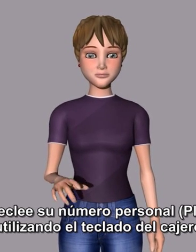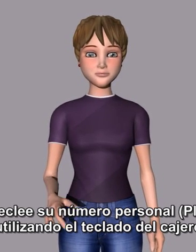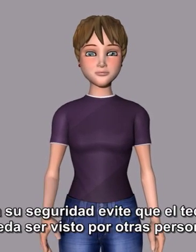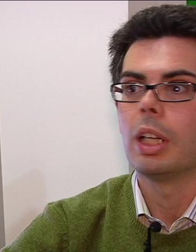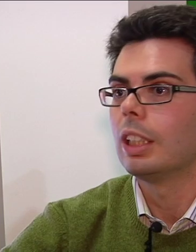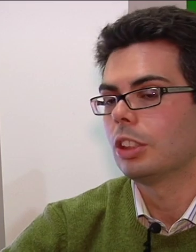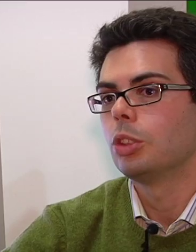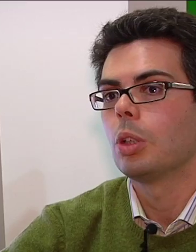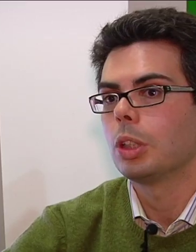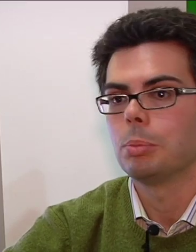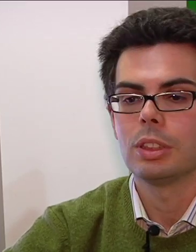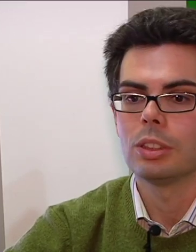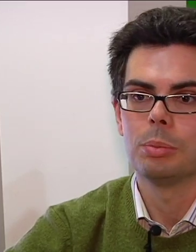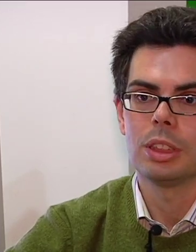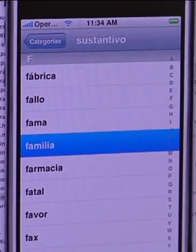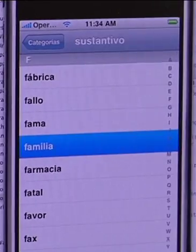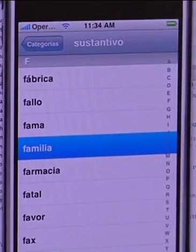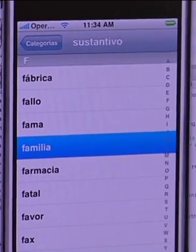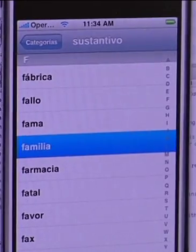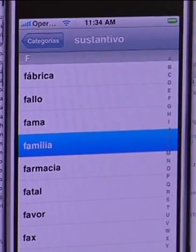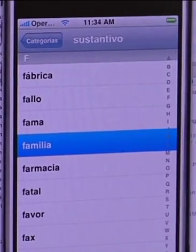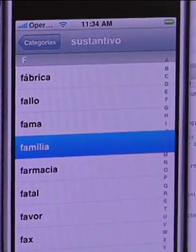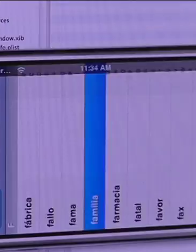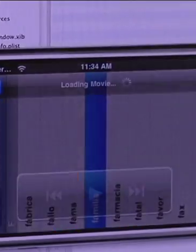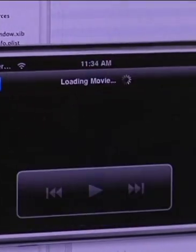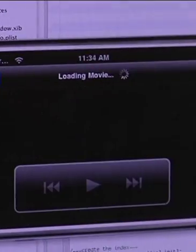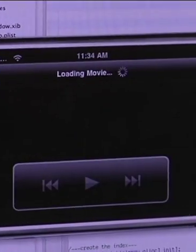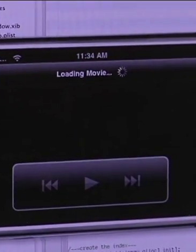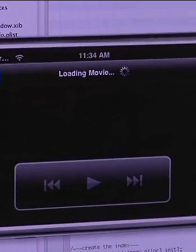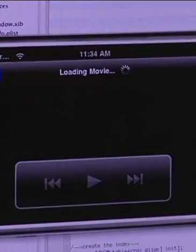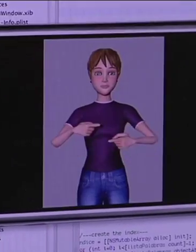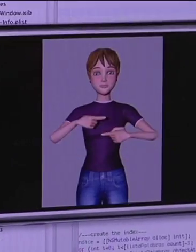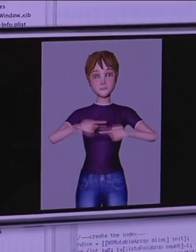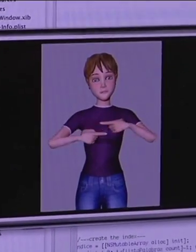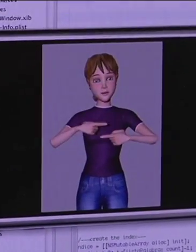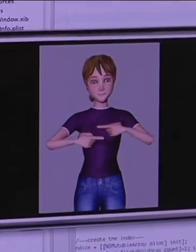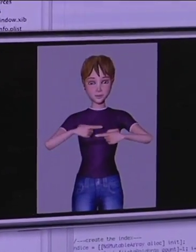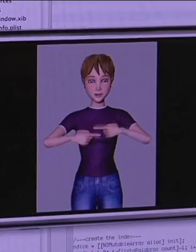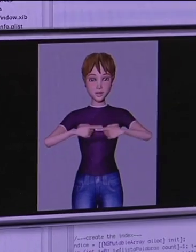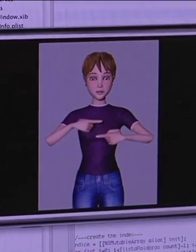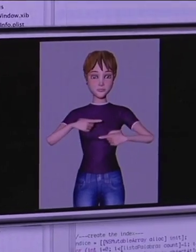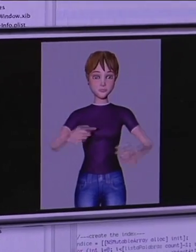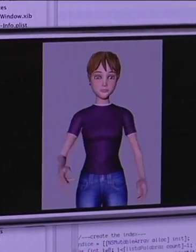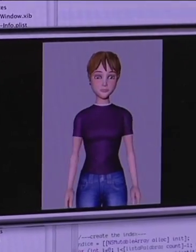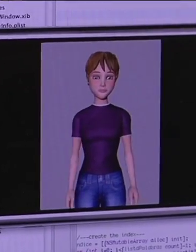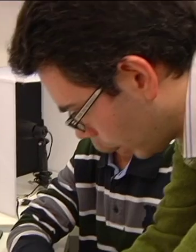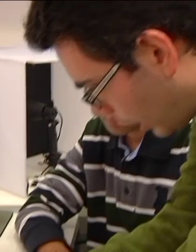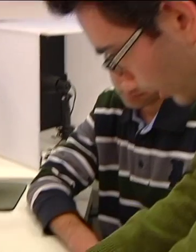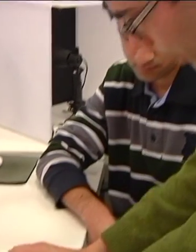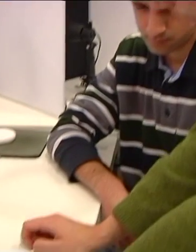con... Pues alrededor de unos 4.000 y 5.000. Y tanto conocimiento la ha llevado a convertirse en el primer diccionario de lengua de signos para móviles con